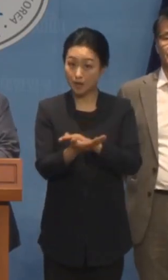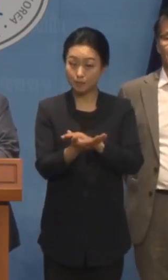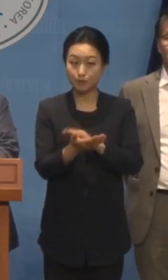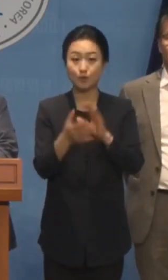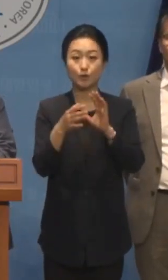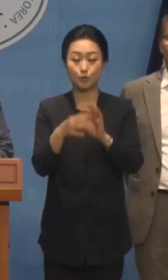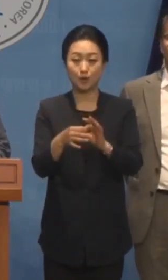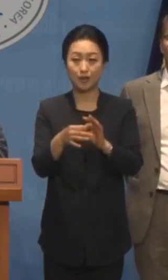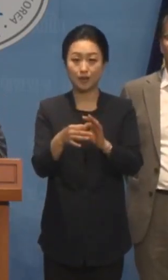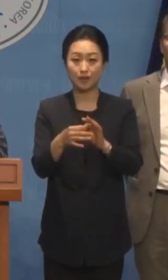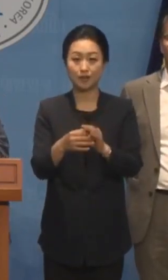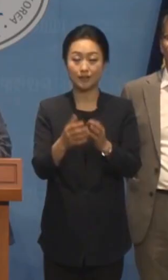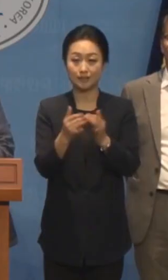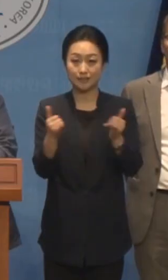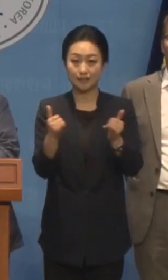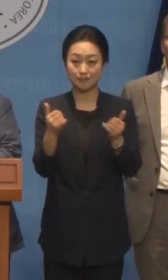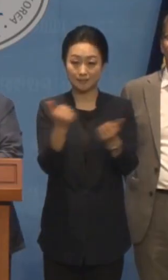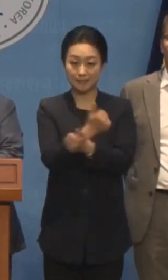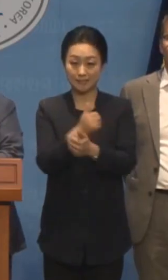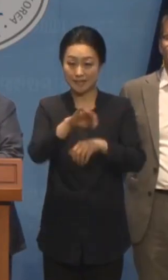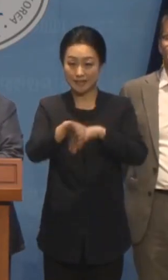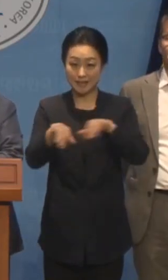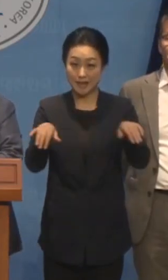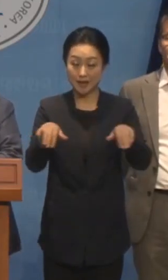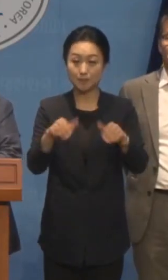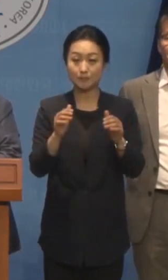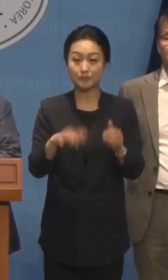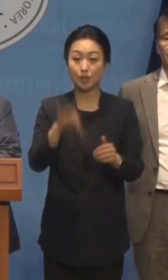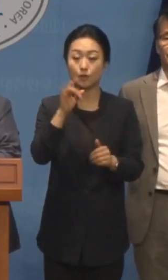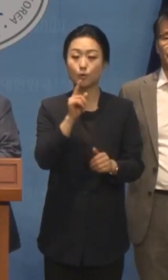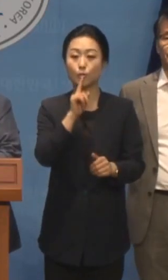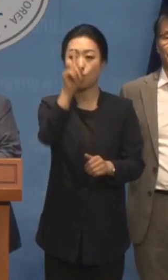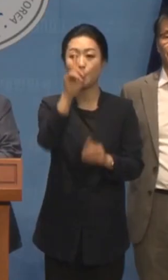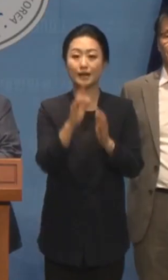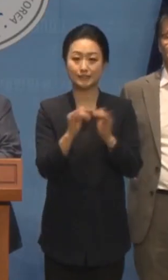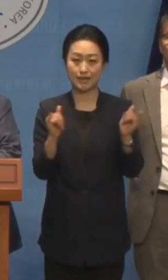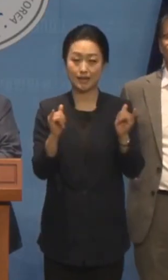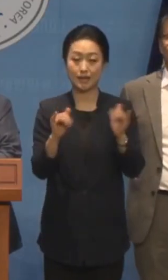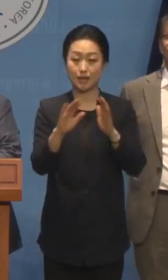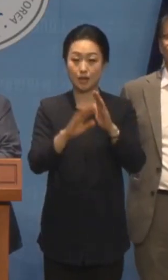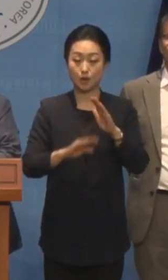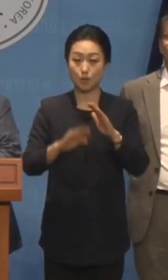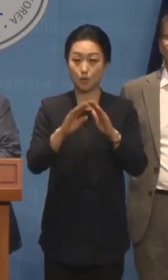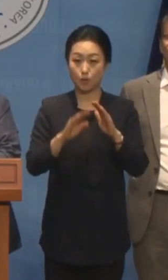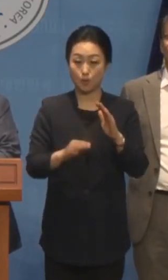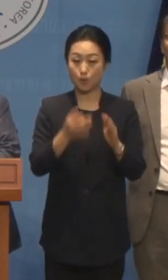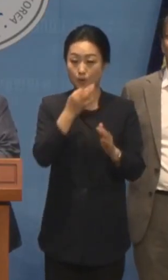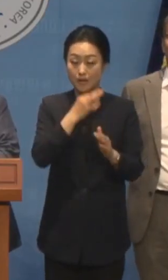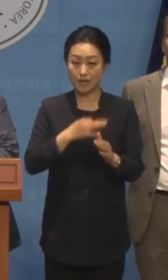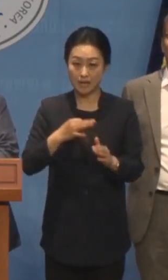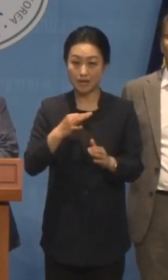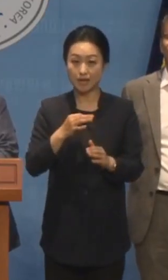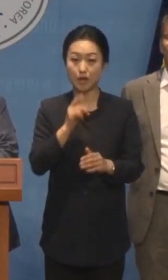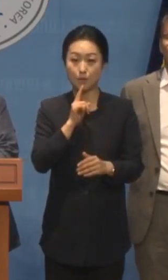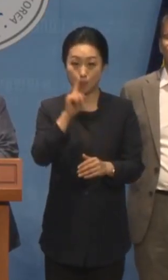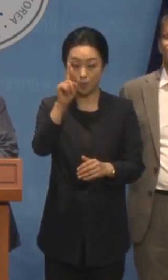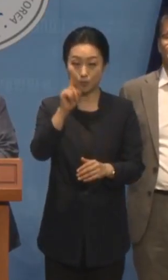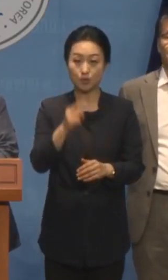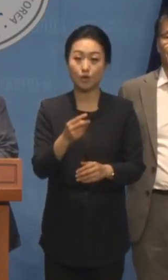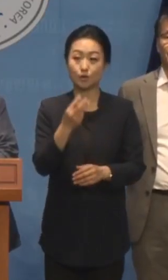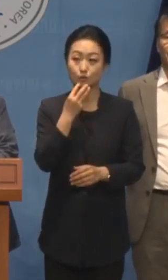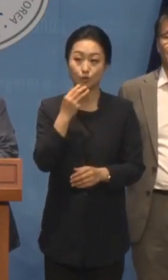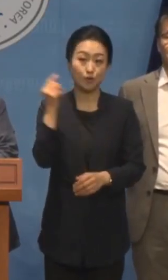및 인사개입 직권남용 의혹의 첫 번째 고발자이고 공익보도 채널이었던 서울의 소리 백은종